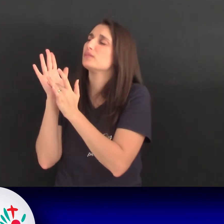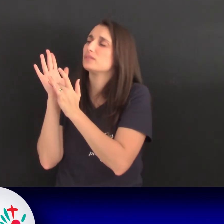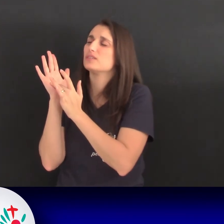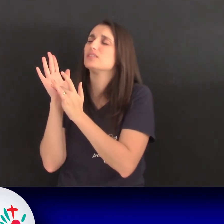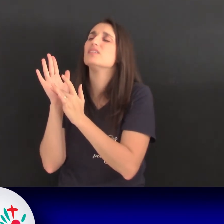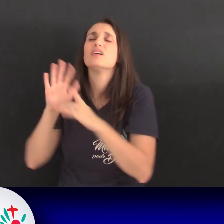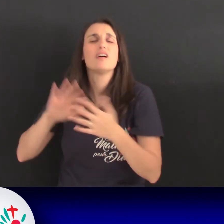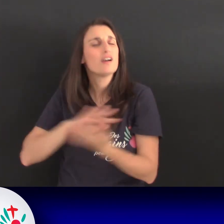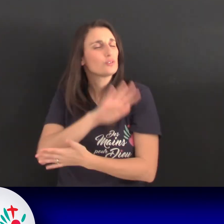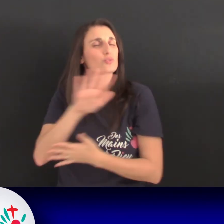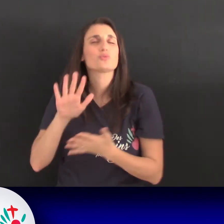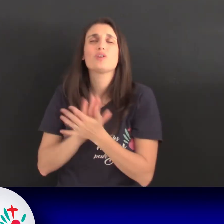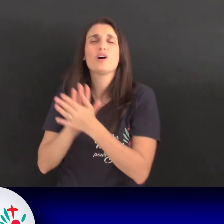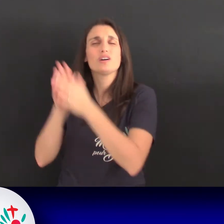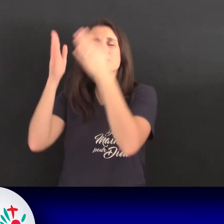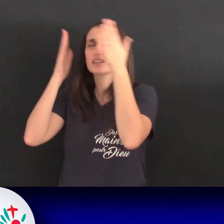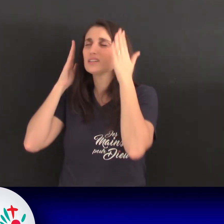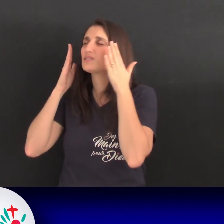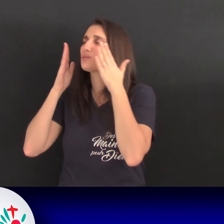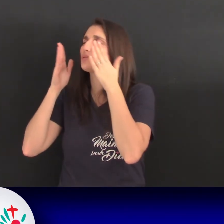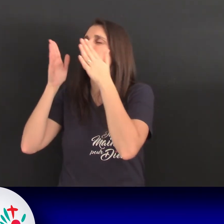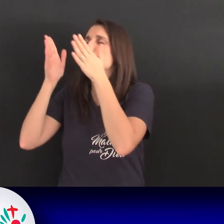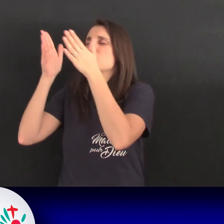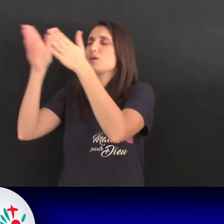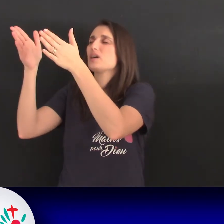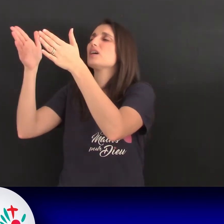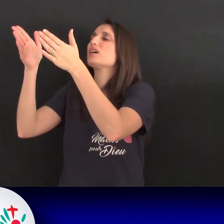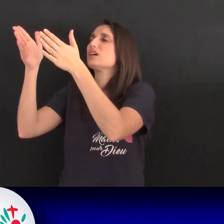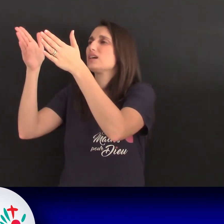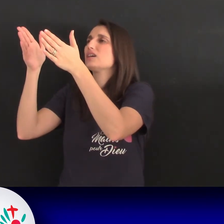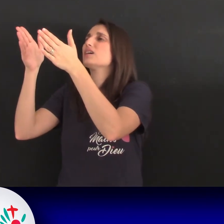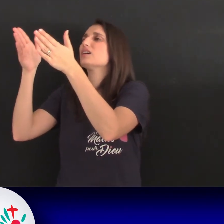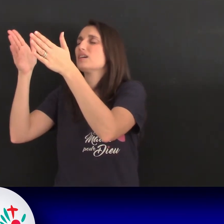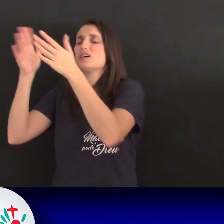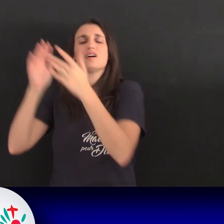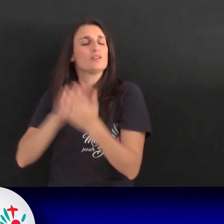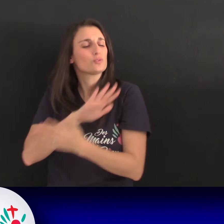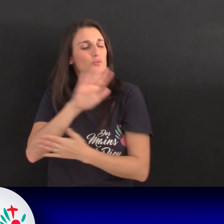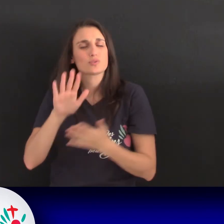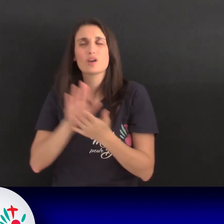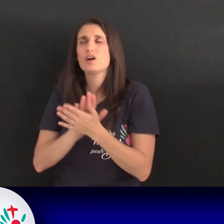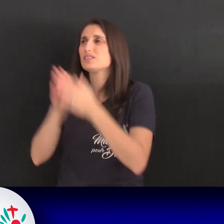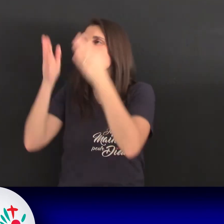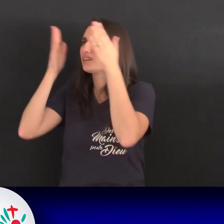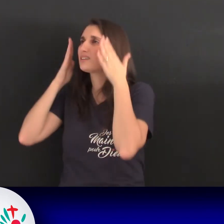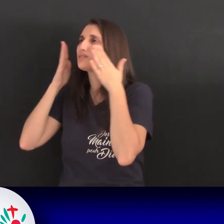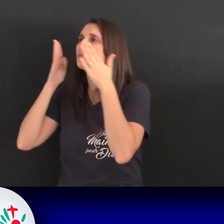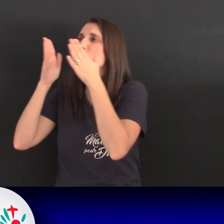centré, tout centré sur toi. Prends la place